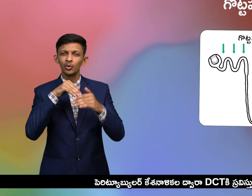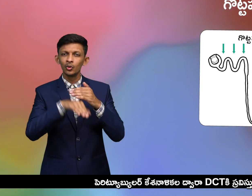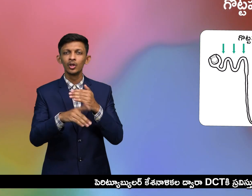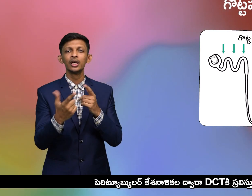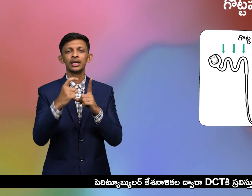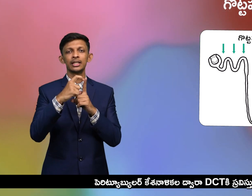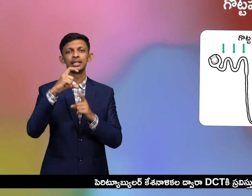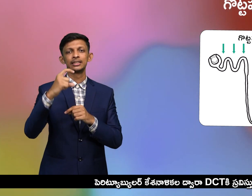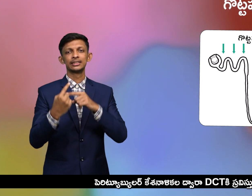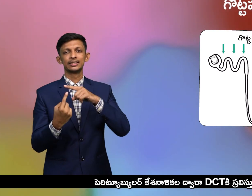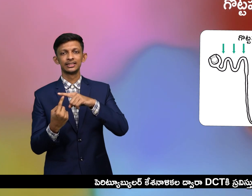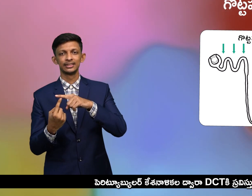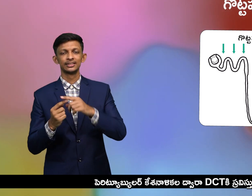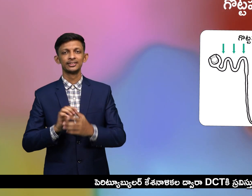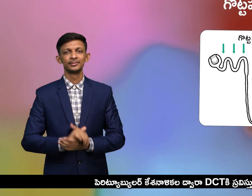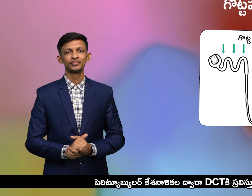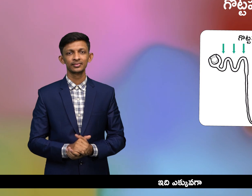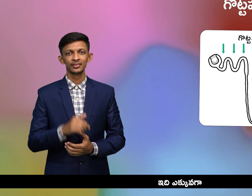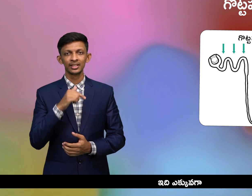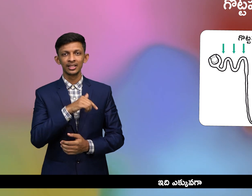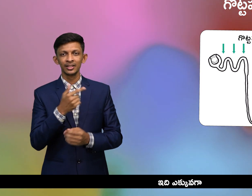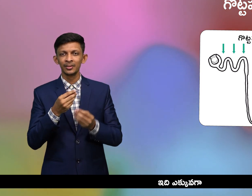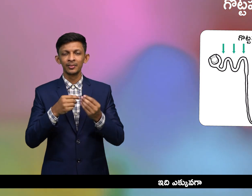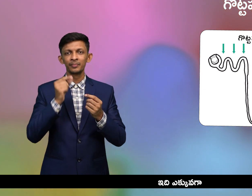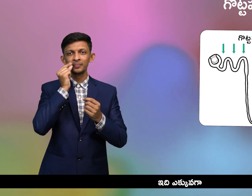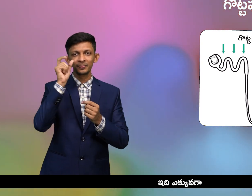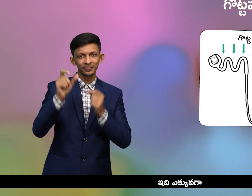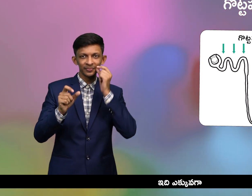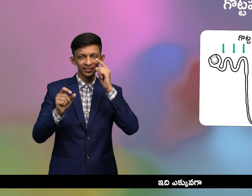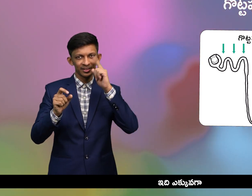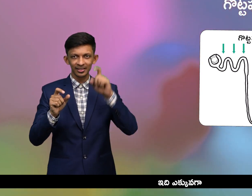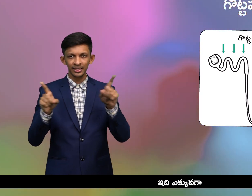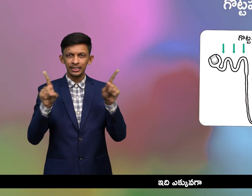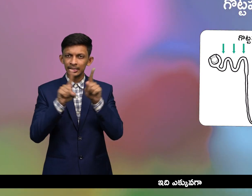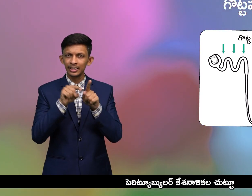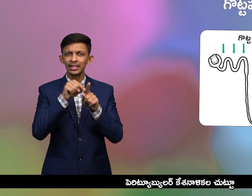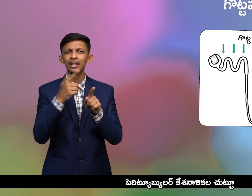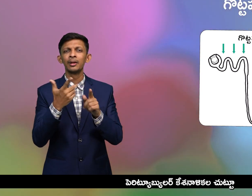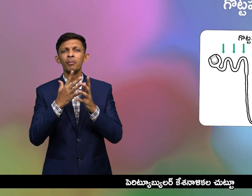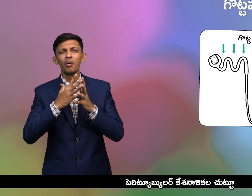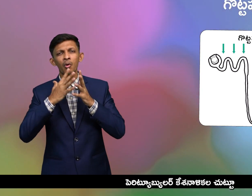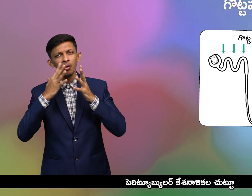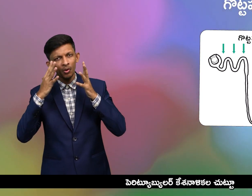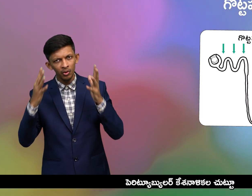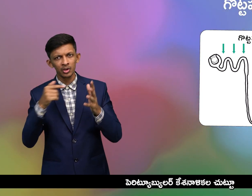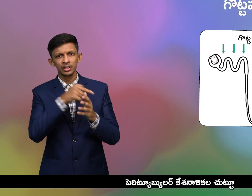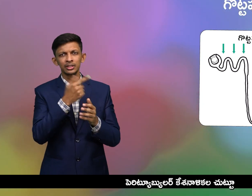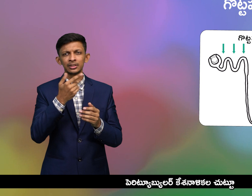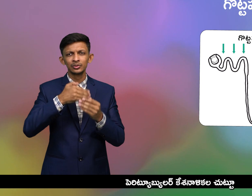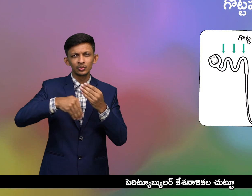డీసీటీకి స్రవిస్తుంది. ఇది ఎక్కువగా పెరిట్యూబ్యులర్ కేశనాళికల చుట్టూ